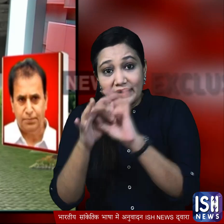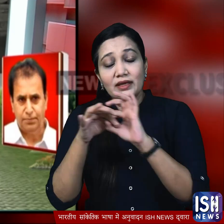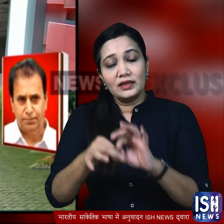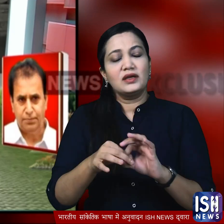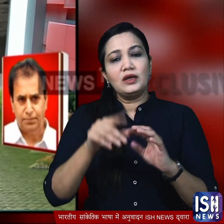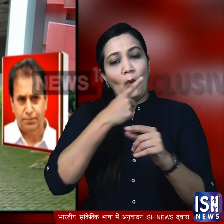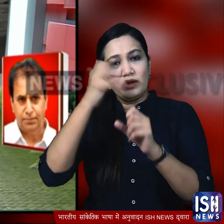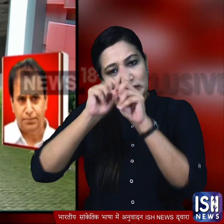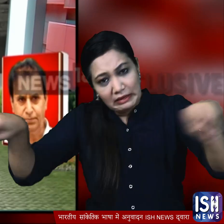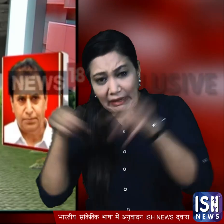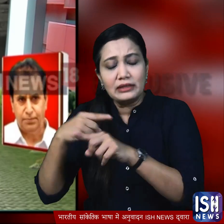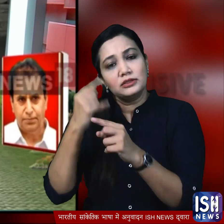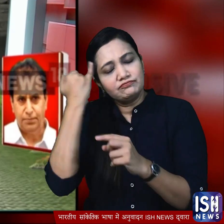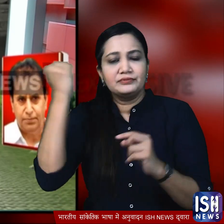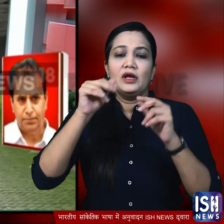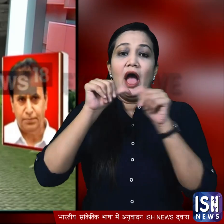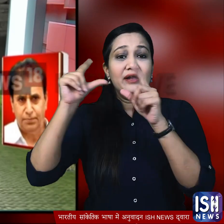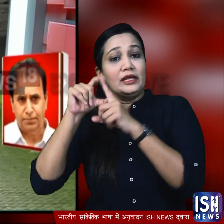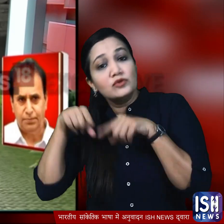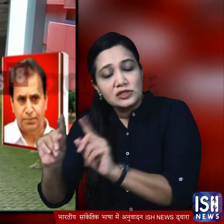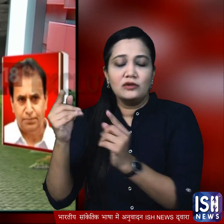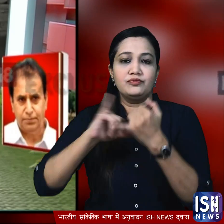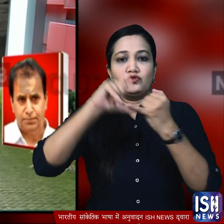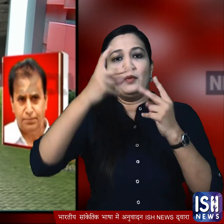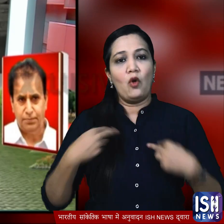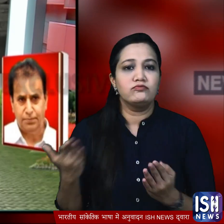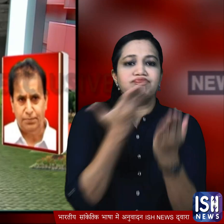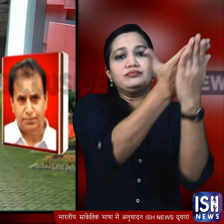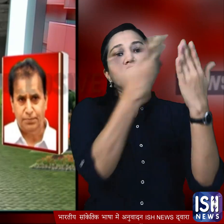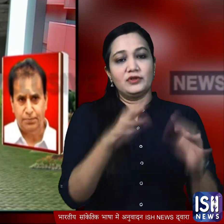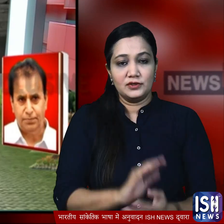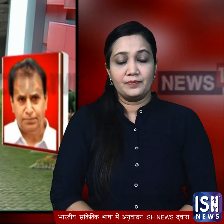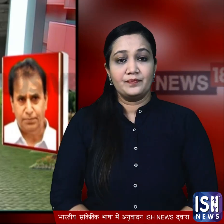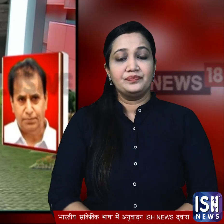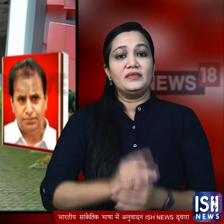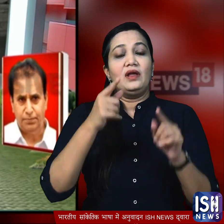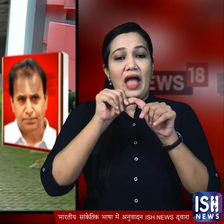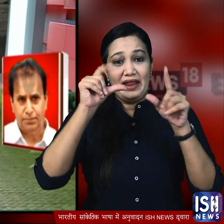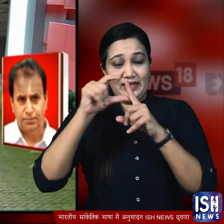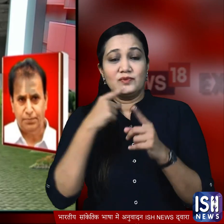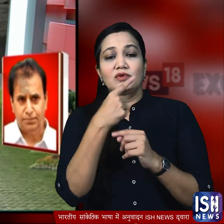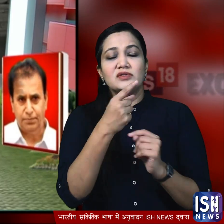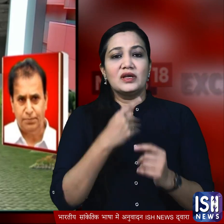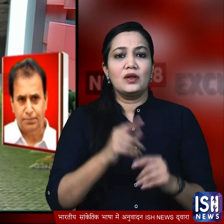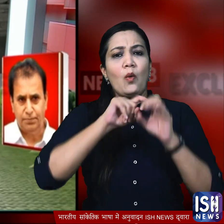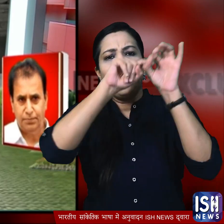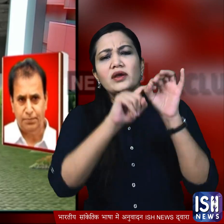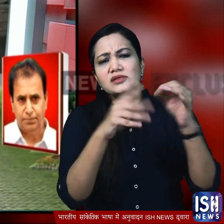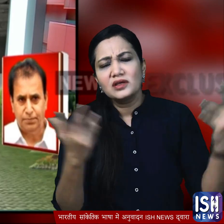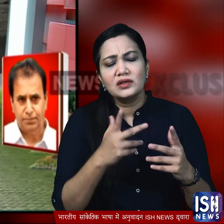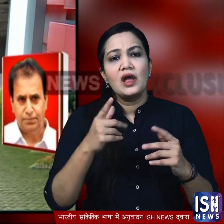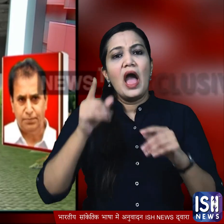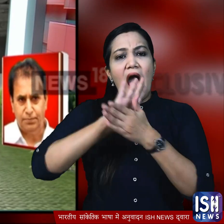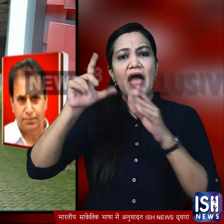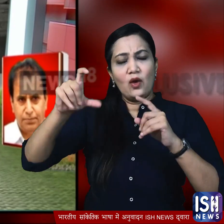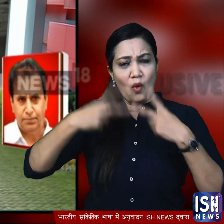आदेश को रद्द करने की मांग करते हुए अनिल देशमुख ने सुप्रीम कोर्ट में याचिका दायर की। याचिका में अनिल देशमुख की तरफ से सवाल उठाया गया कि क्या